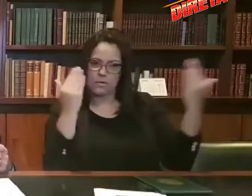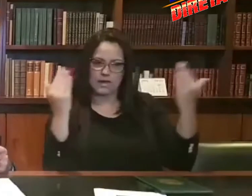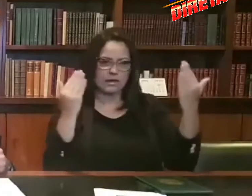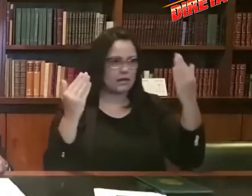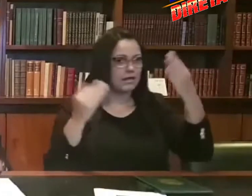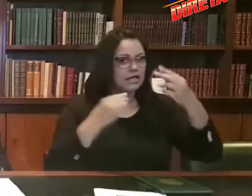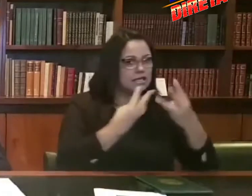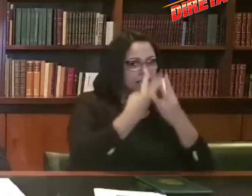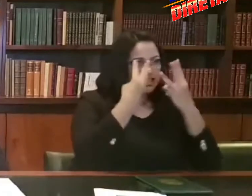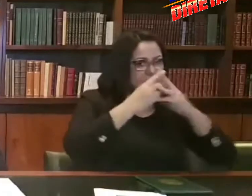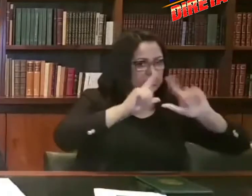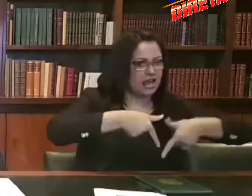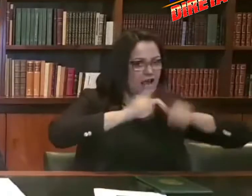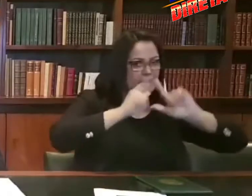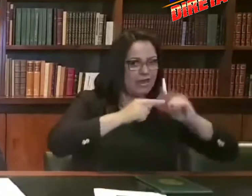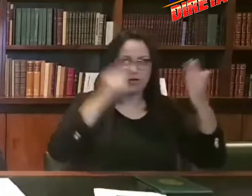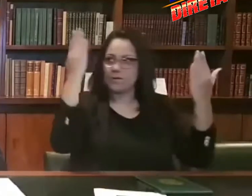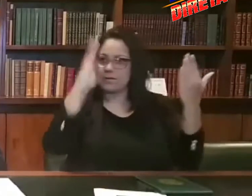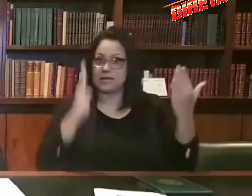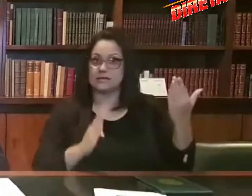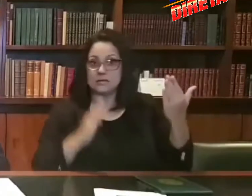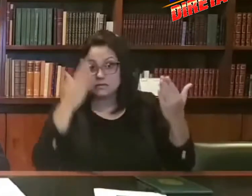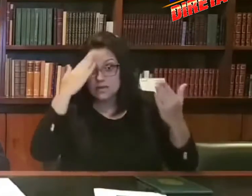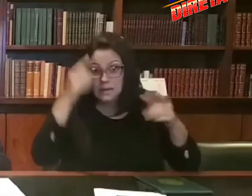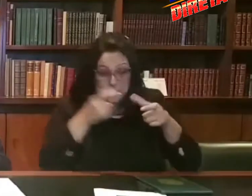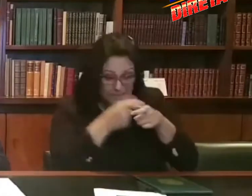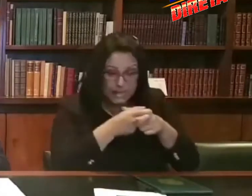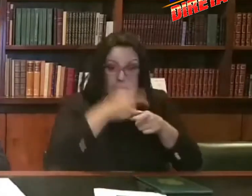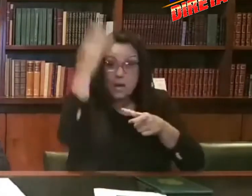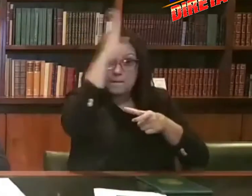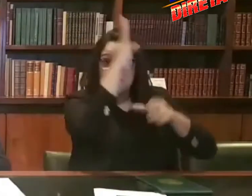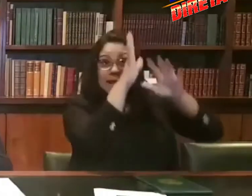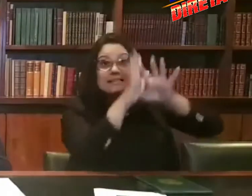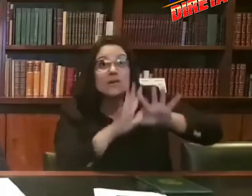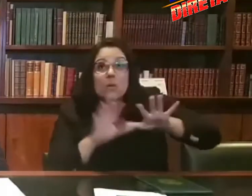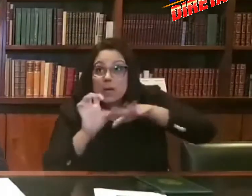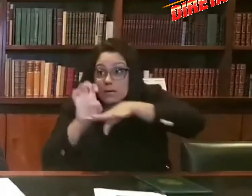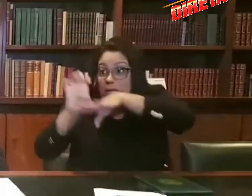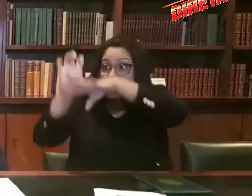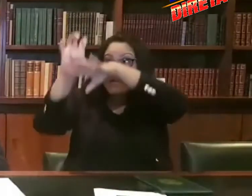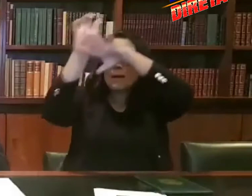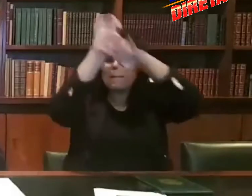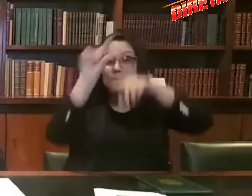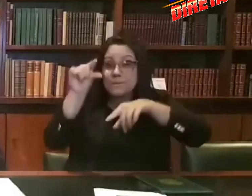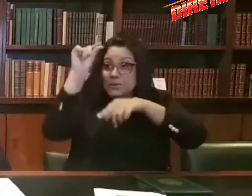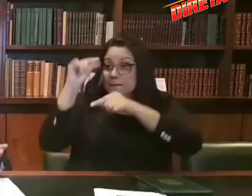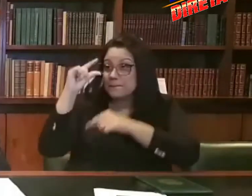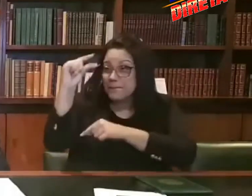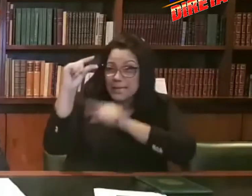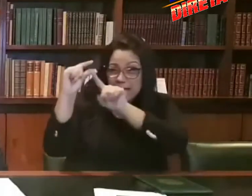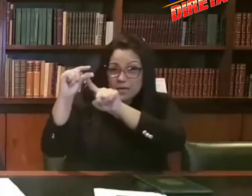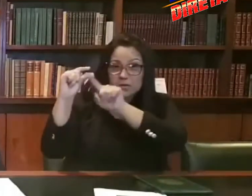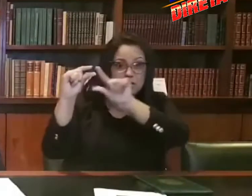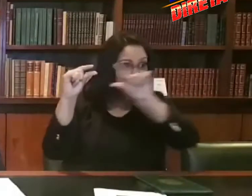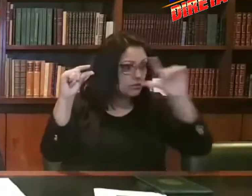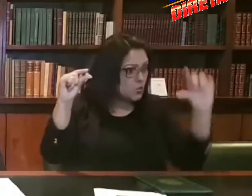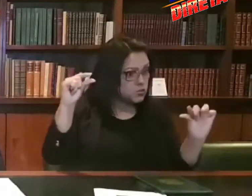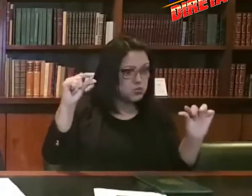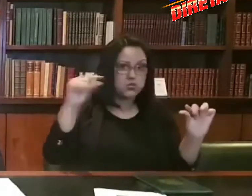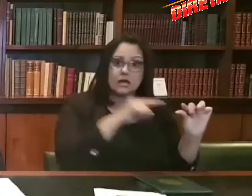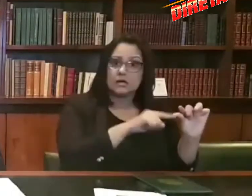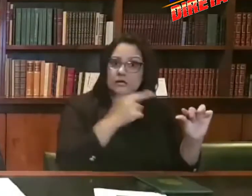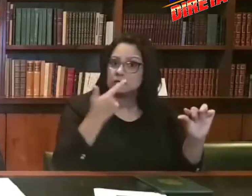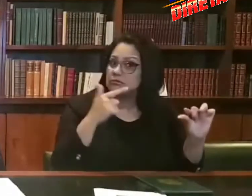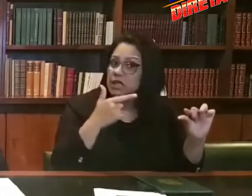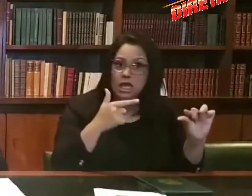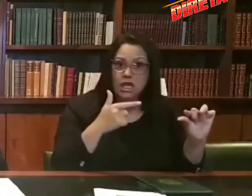com o Brasil. Se bem que Israel é menor que o menor estado do Brasil, que é Sergipe. E eles não têm nada lá, não tem água